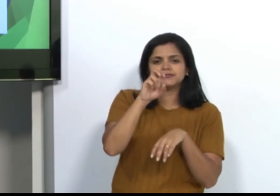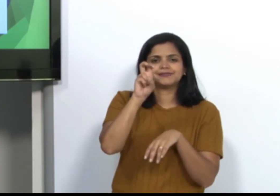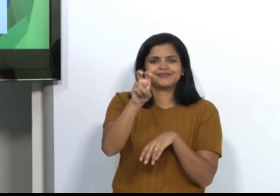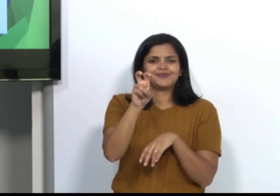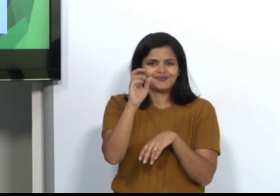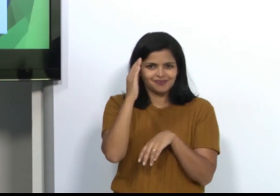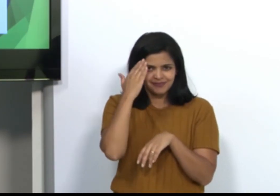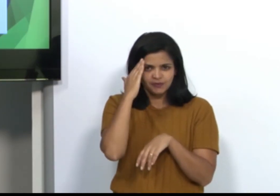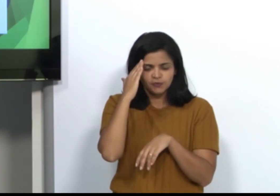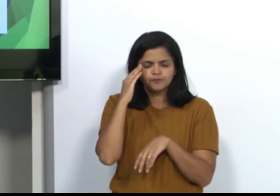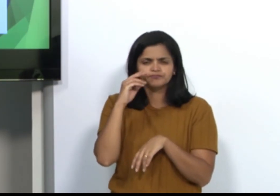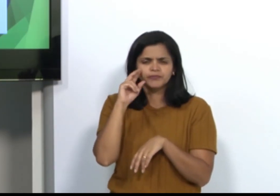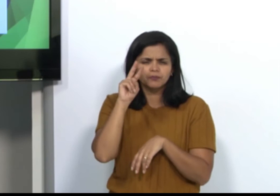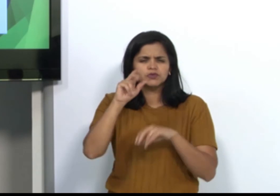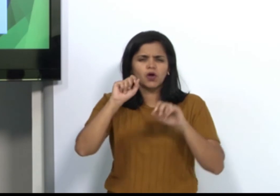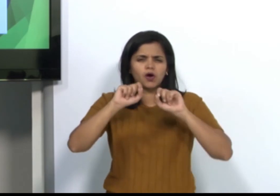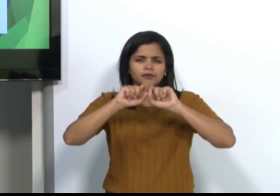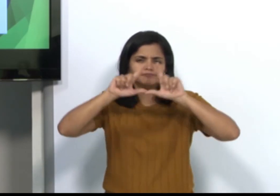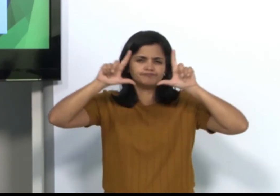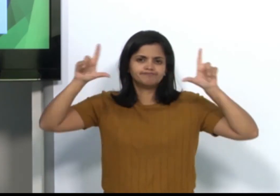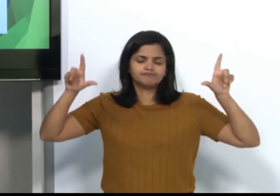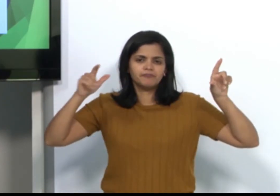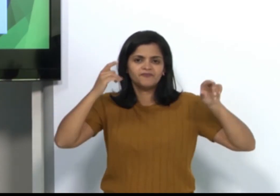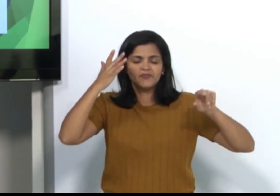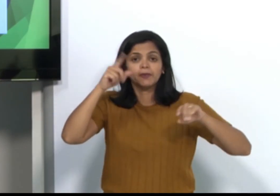Aí você põe mãe 5, entendeu?